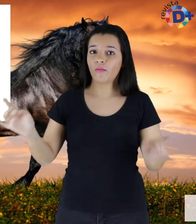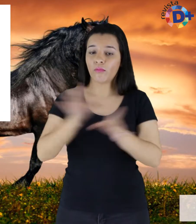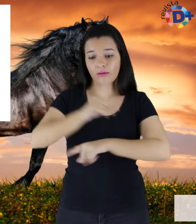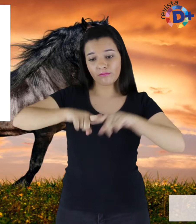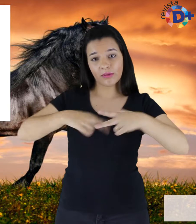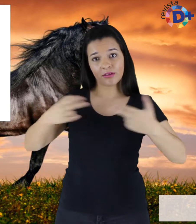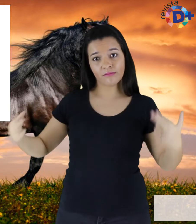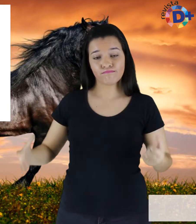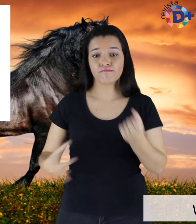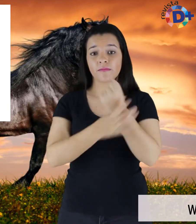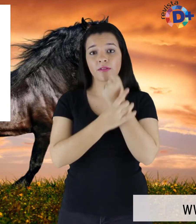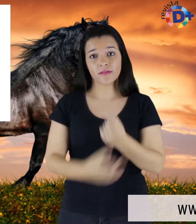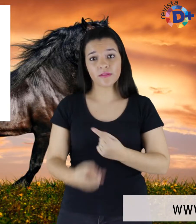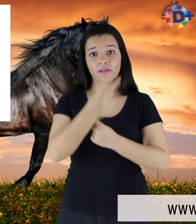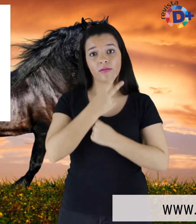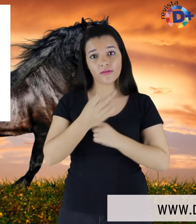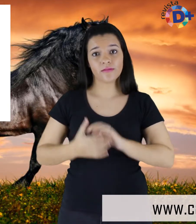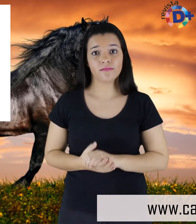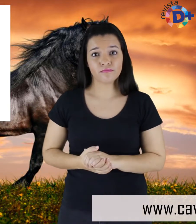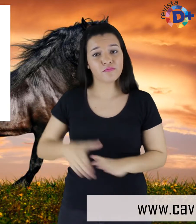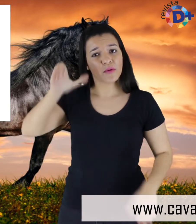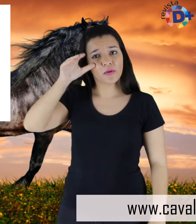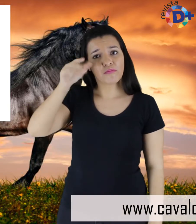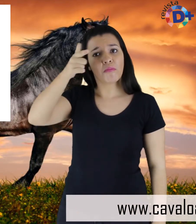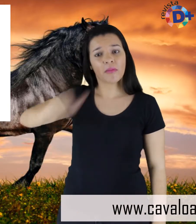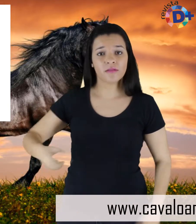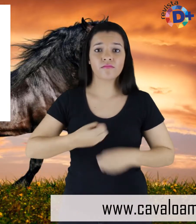para mais informações acesse o site